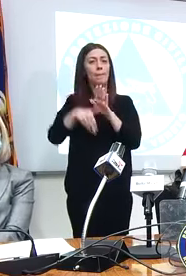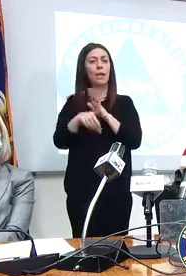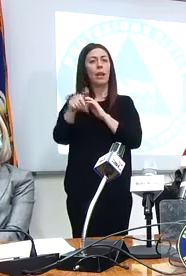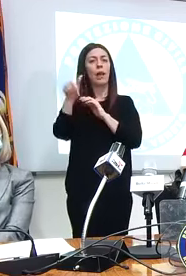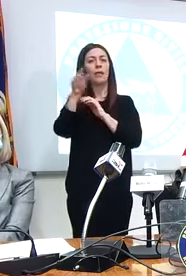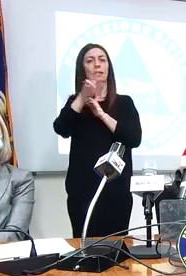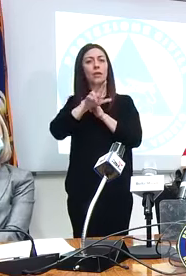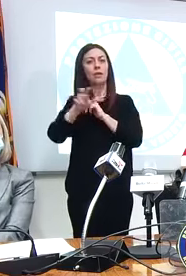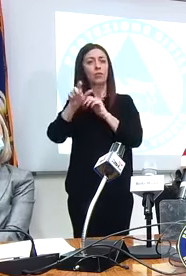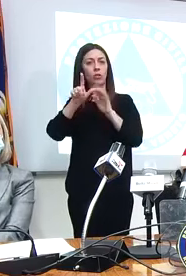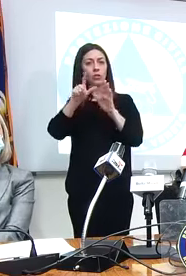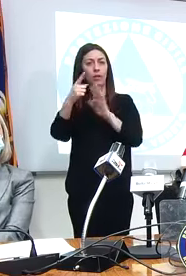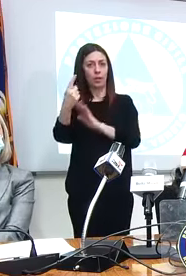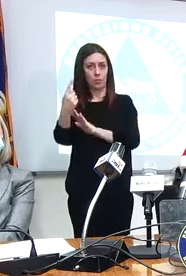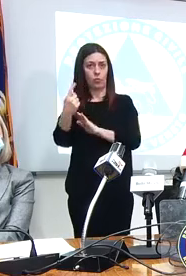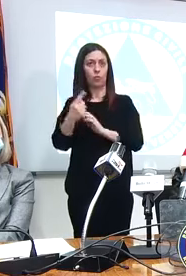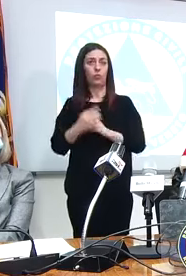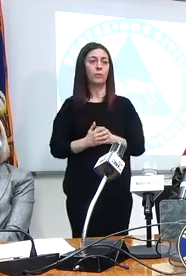46.371.